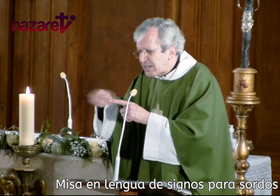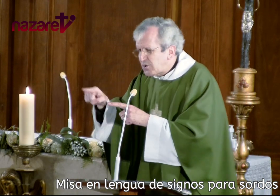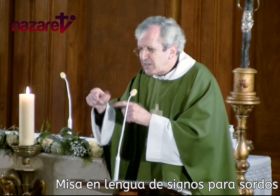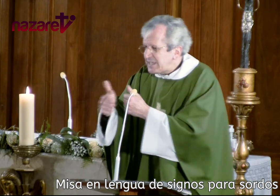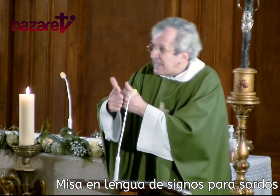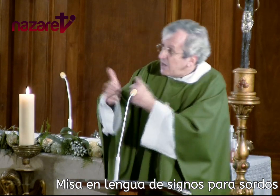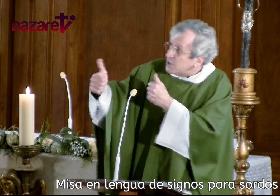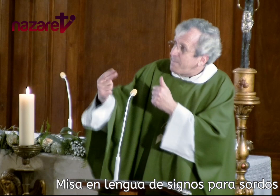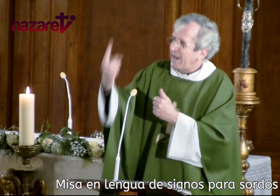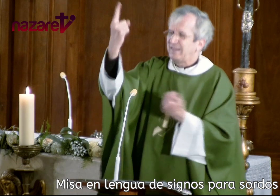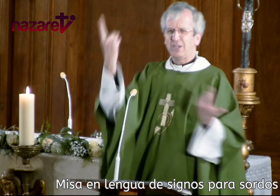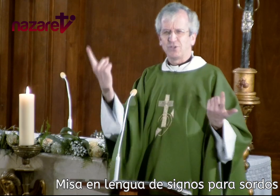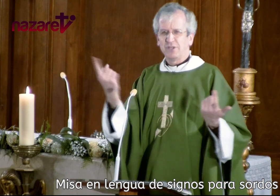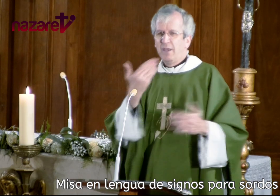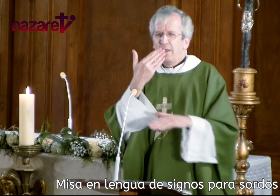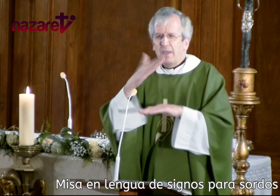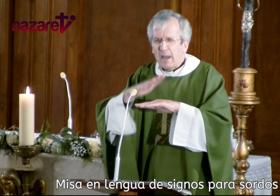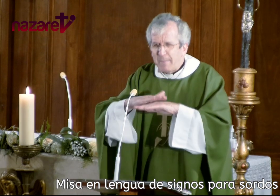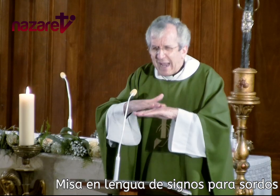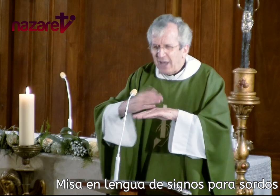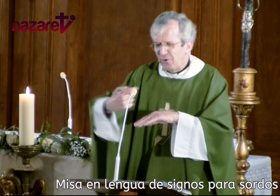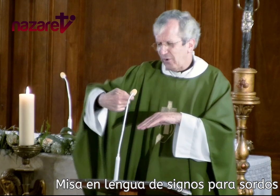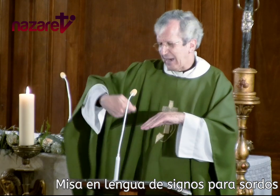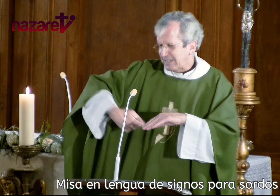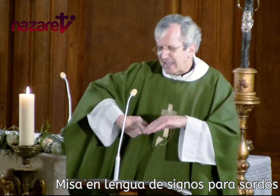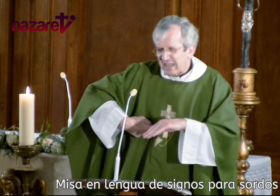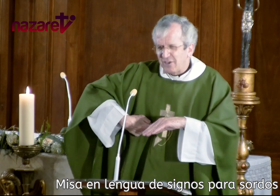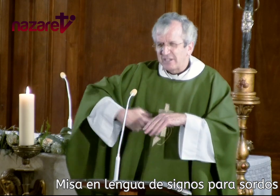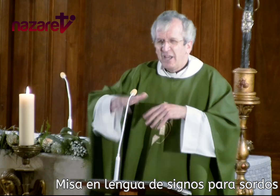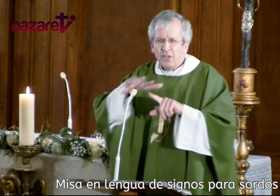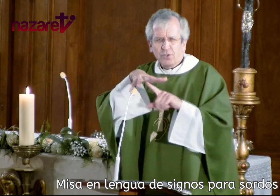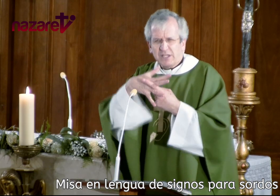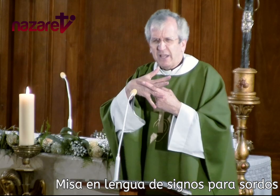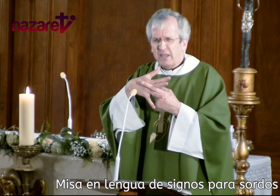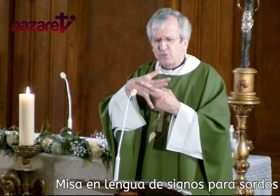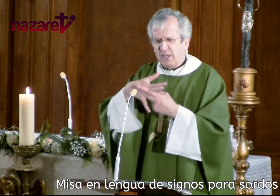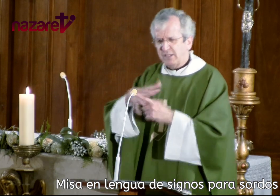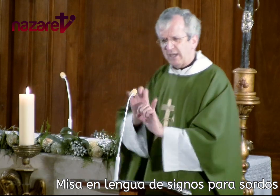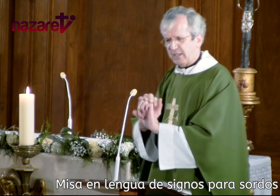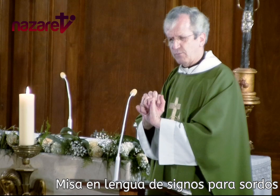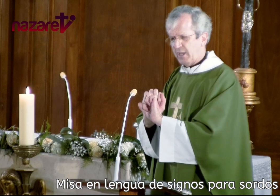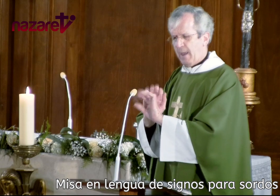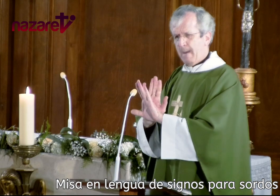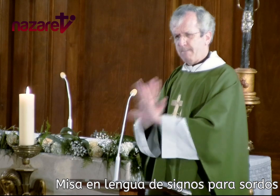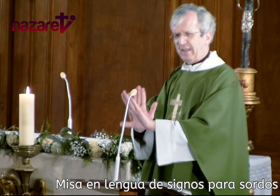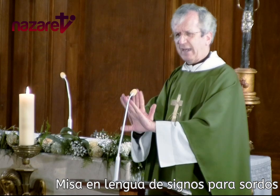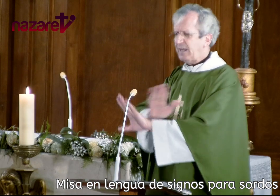cosas que nos separan de dios el pecado las tentaciones todas aquellas circunstancias en las que tenemos que plantar cádiz y